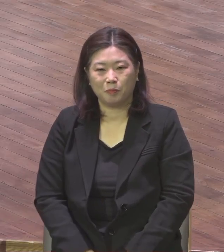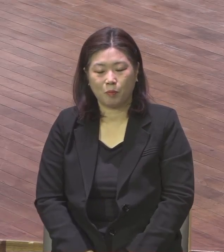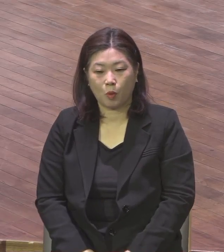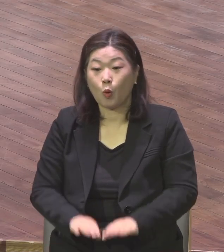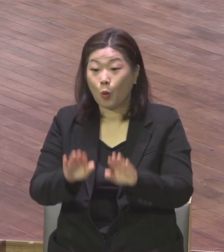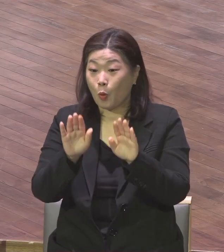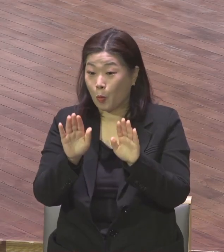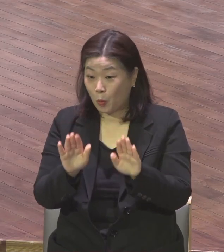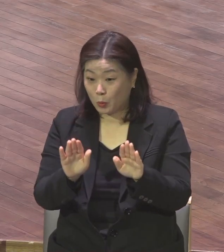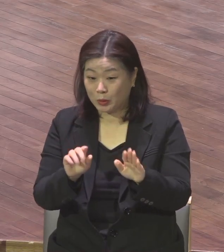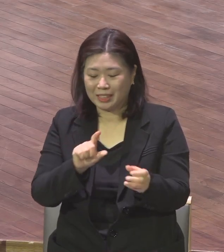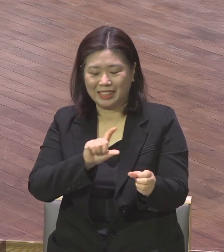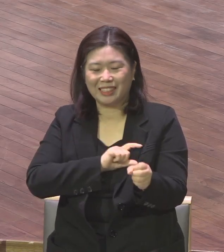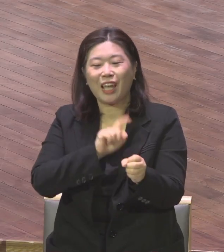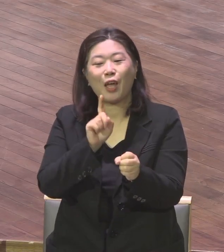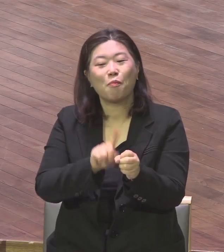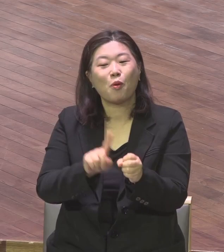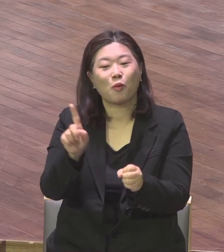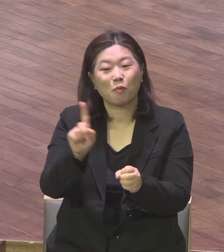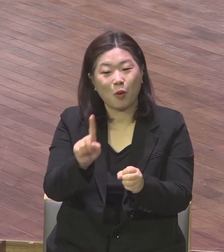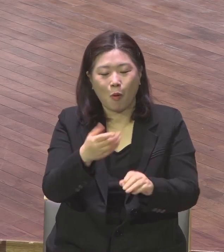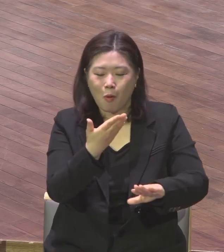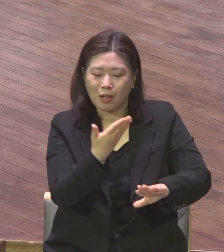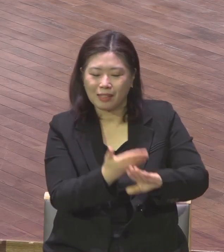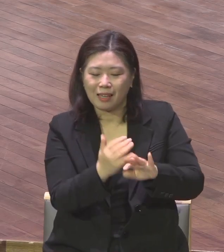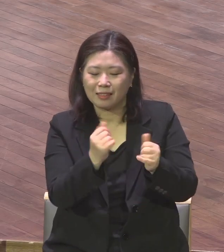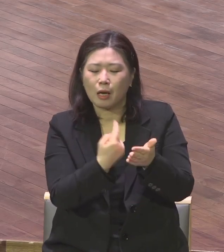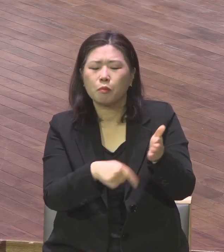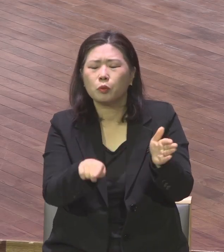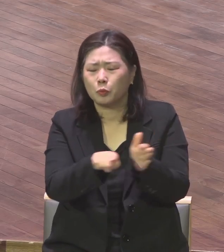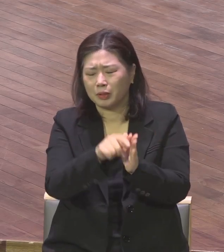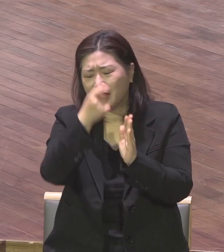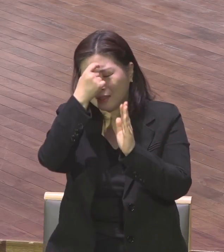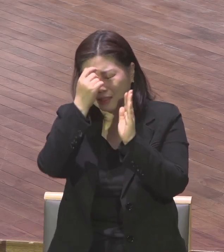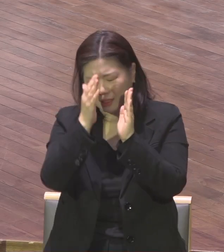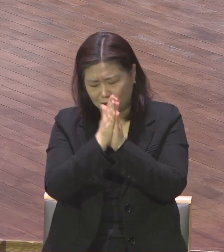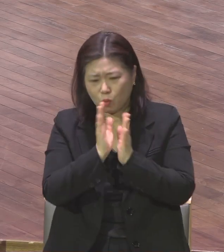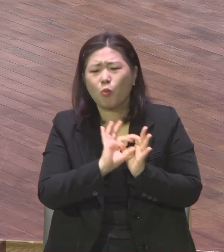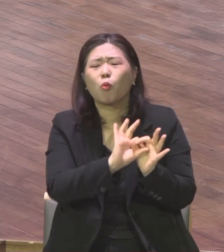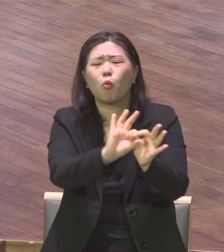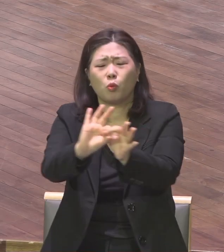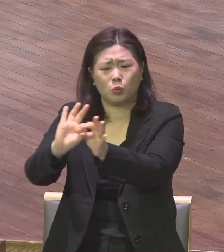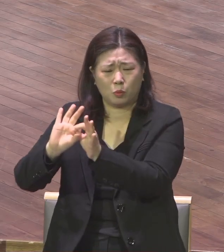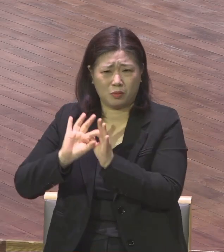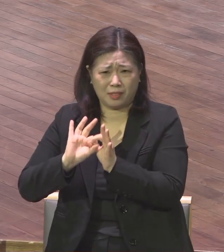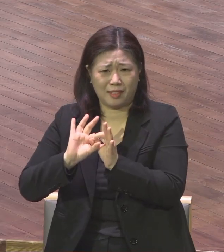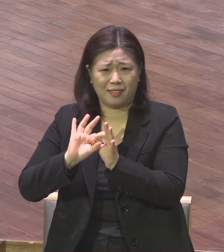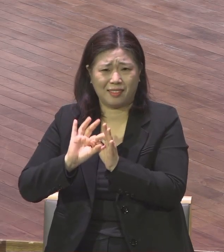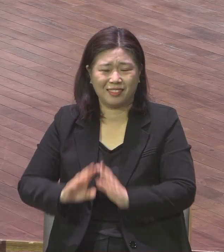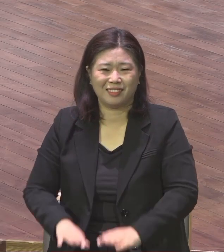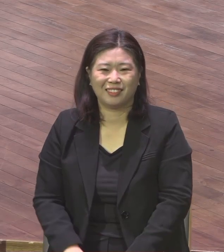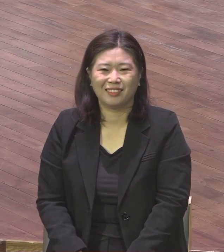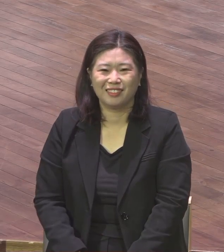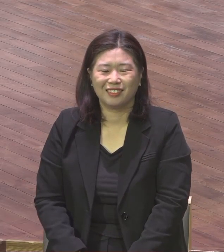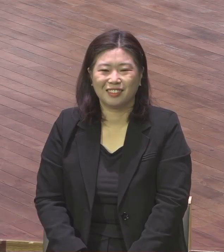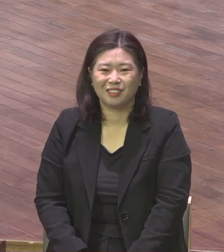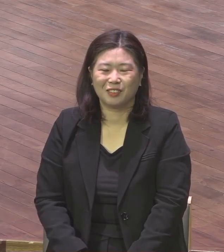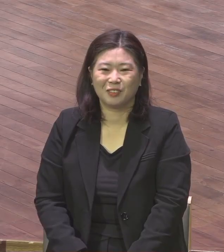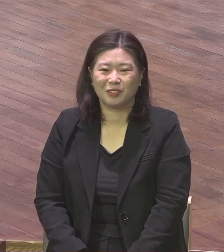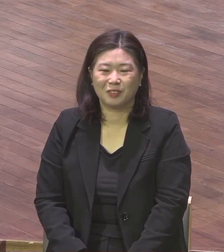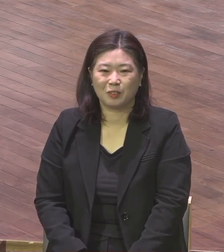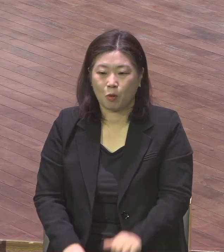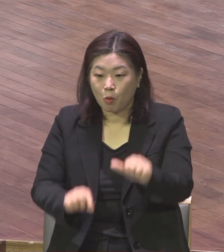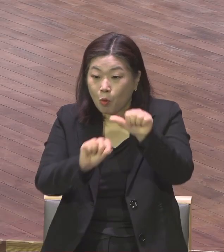예들의 말씀 가지고 중보 기도 공동체라는 제목으로 말씀을 드립니다.